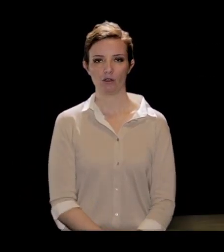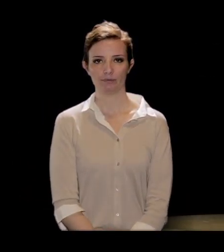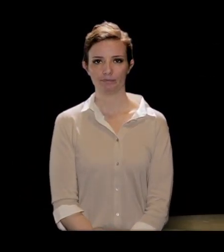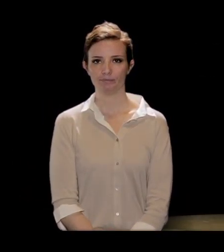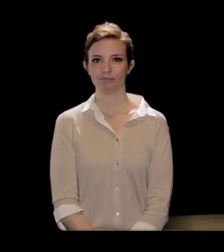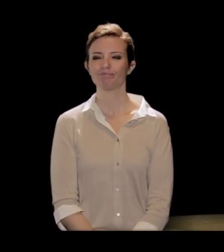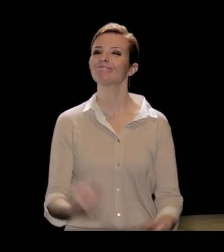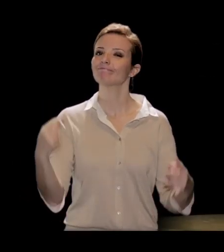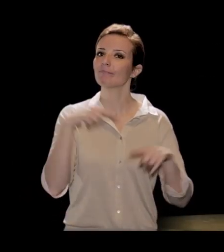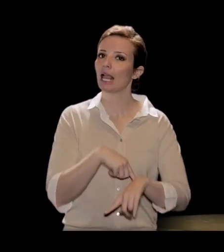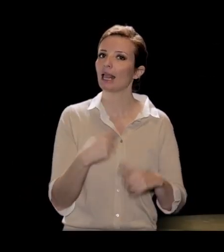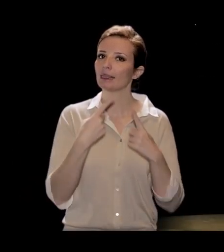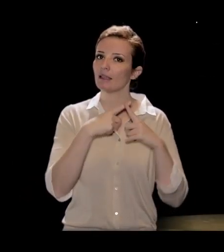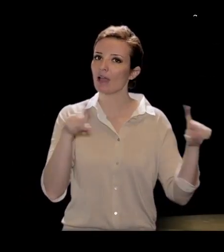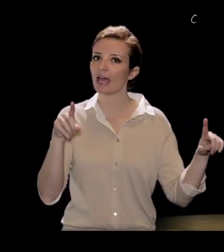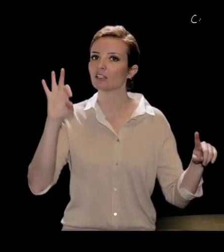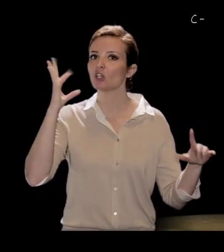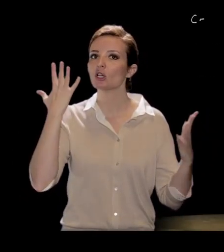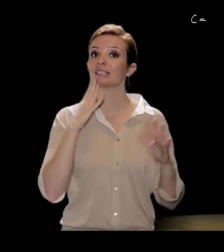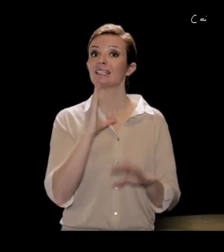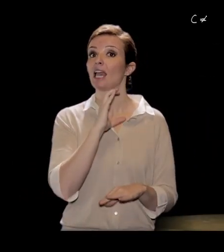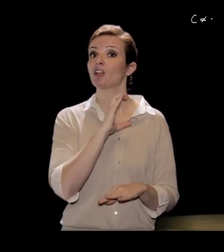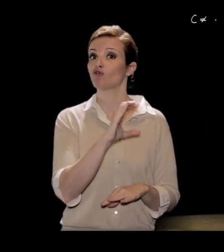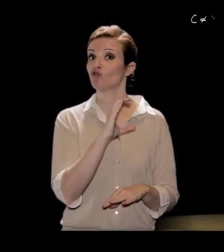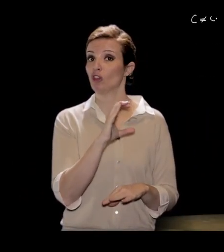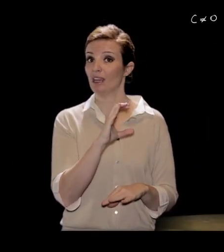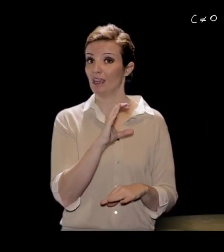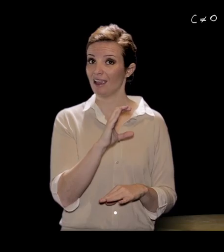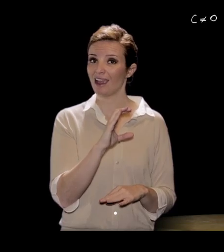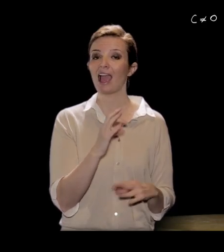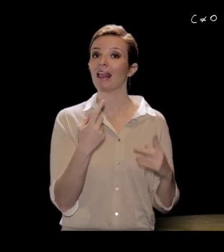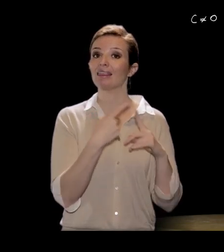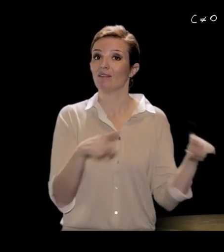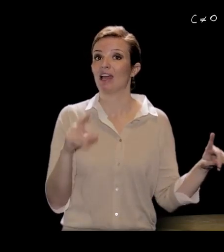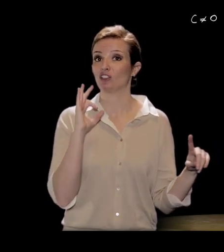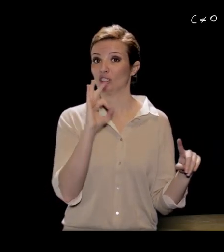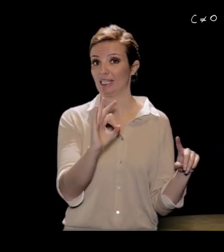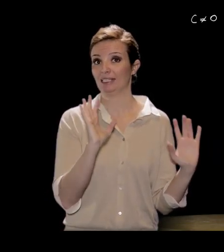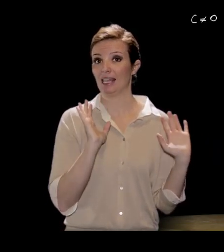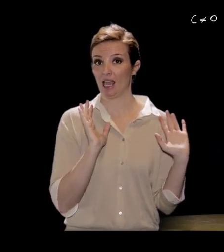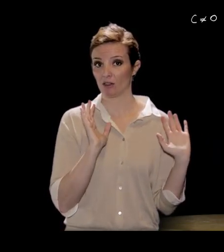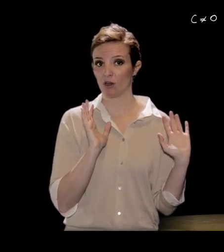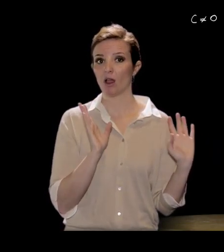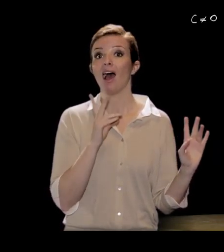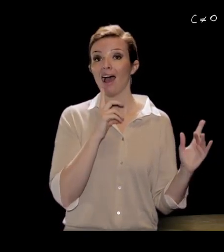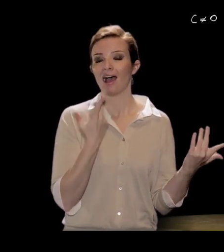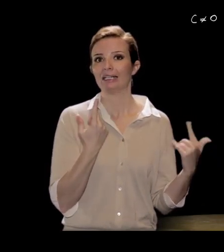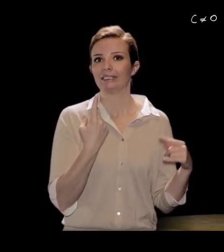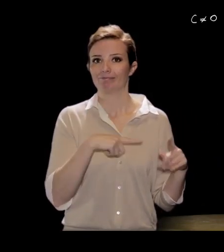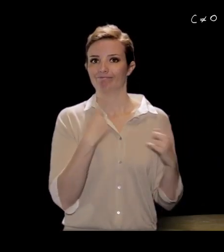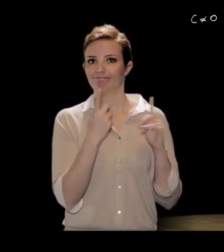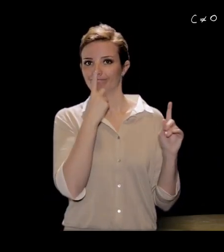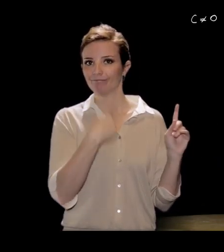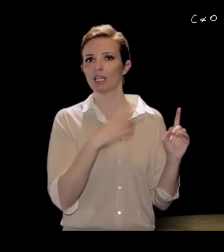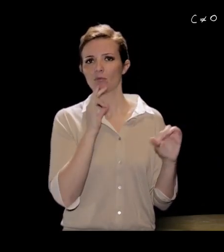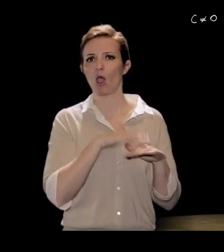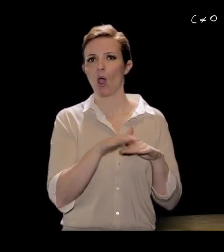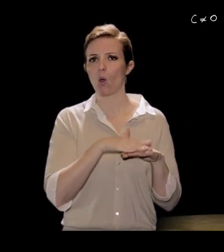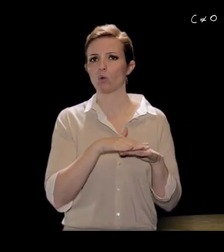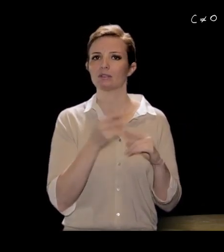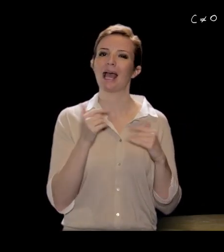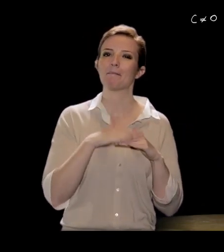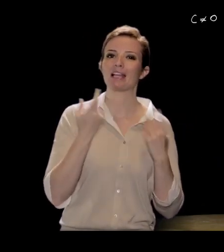Discorso diverso invece sc non è uguale a 0. Allora in questo caso si possono utilizzare diversi metodi